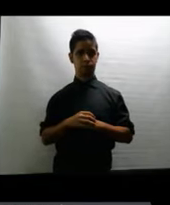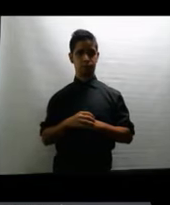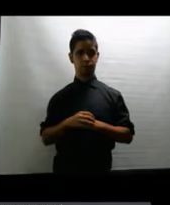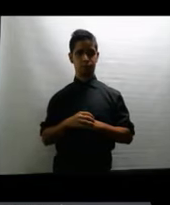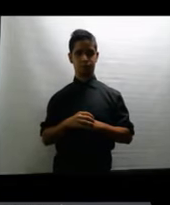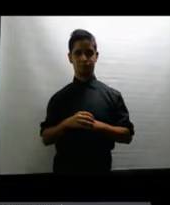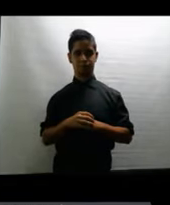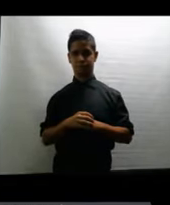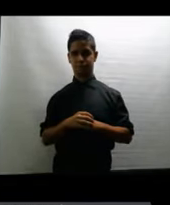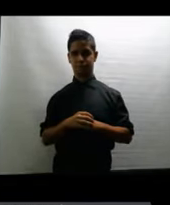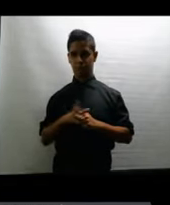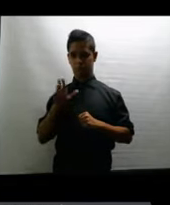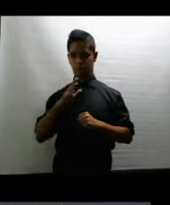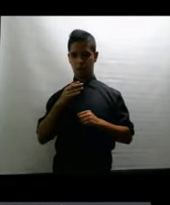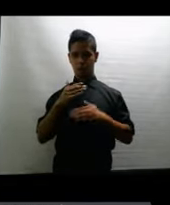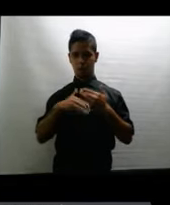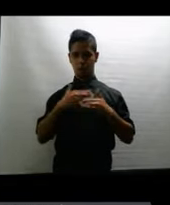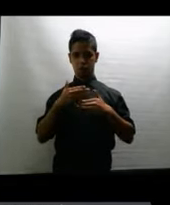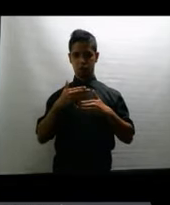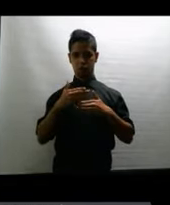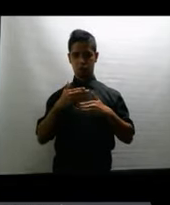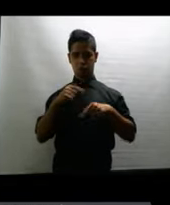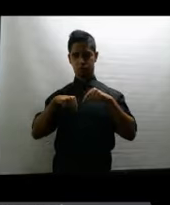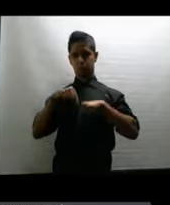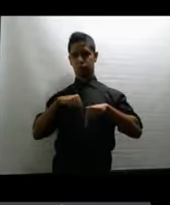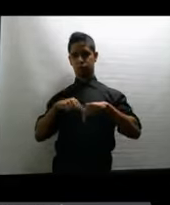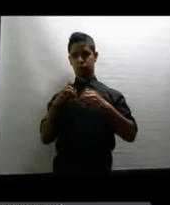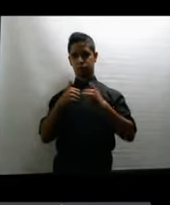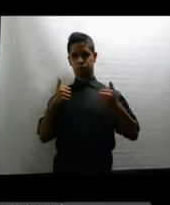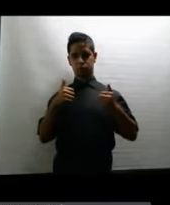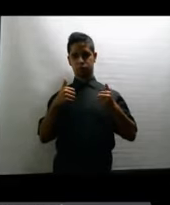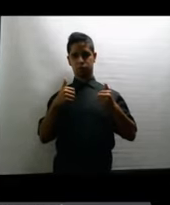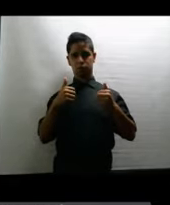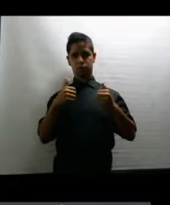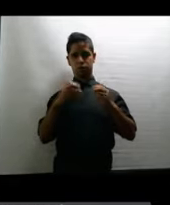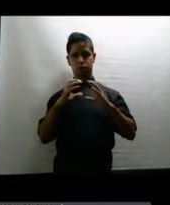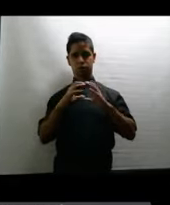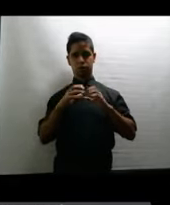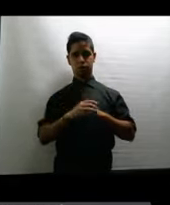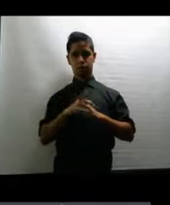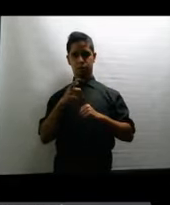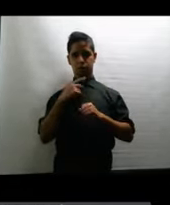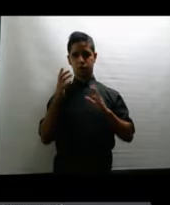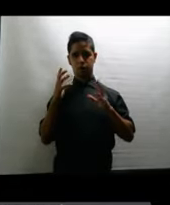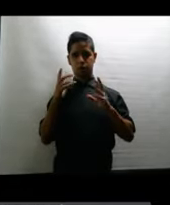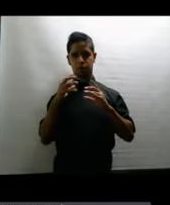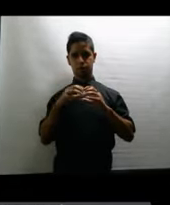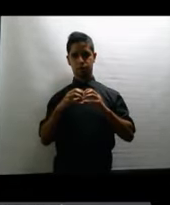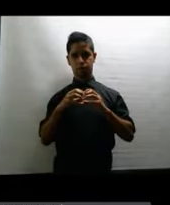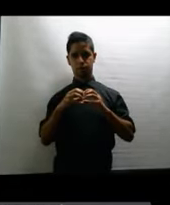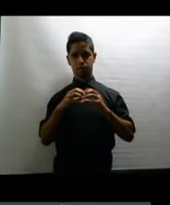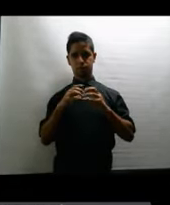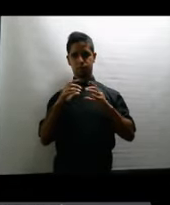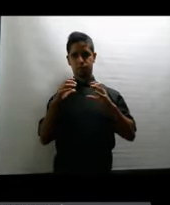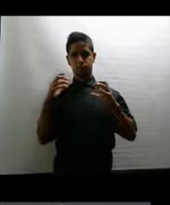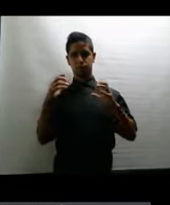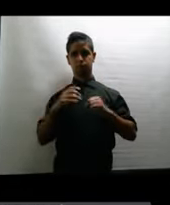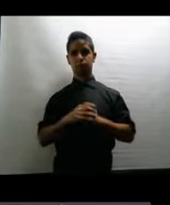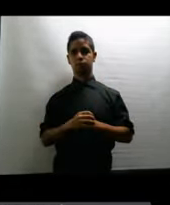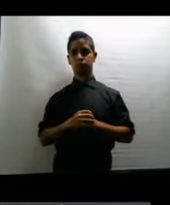células. No. Ay, mi madre, nada. En vez de separarse, se pega. Vamos